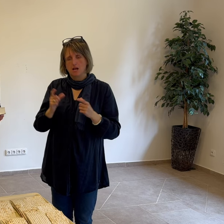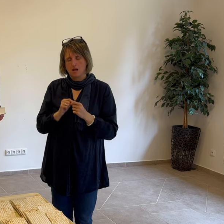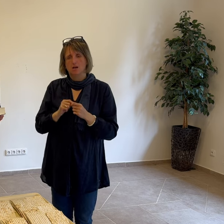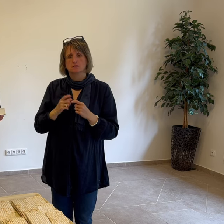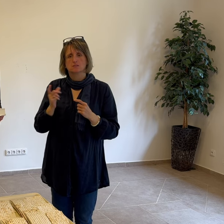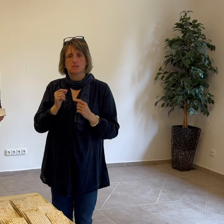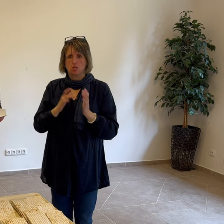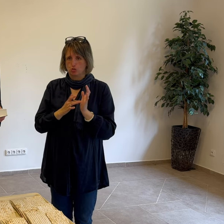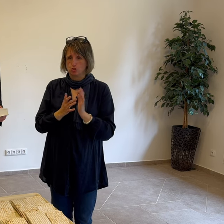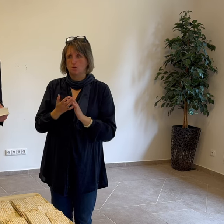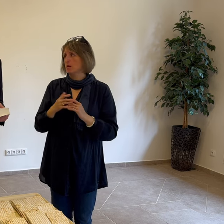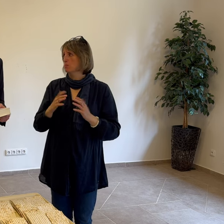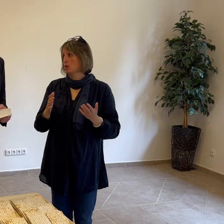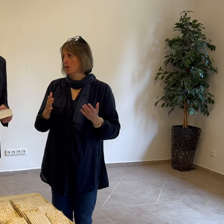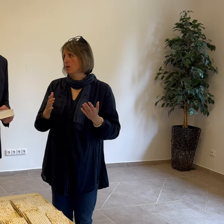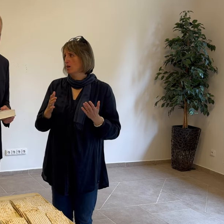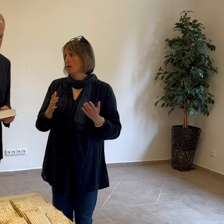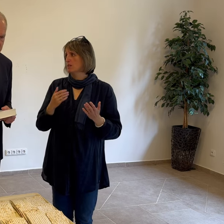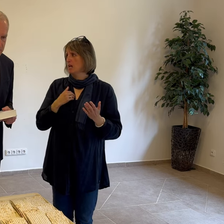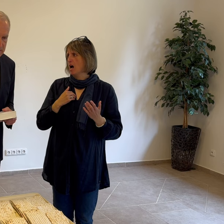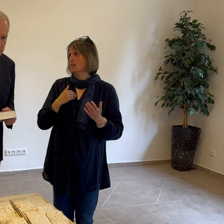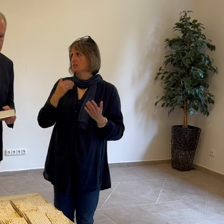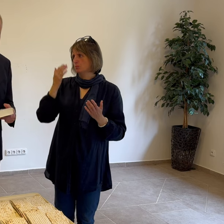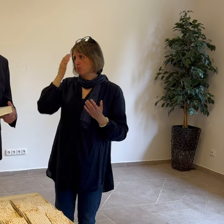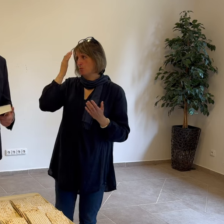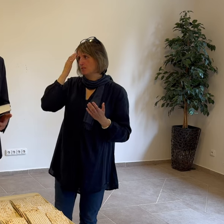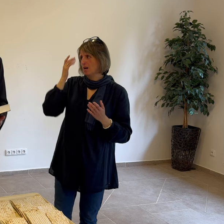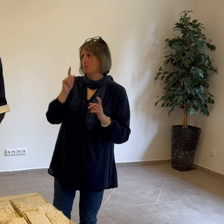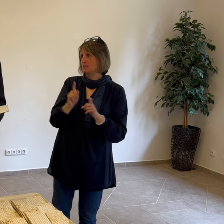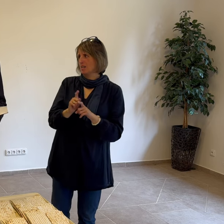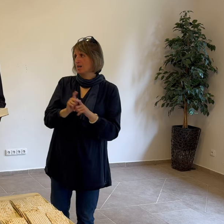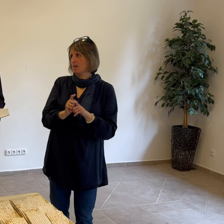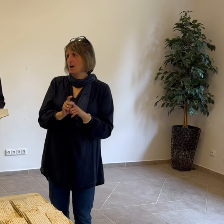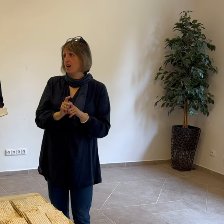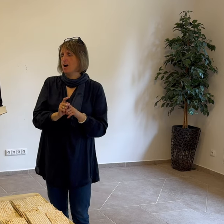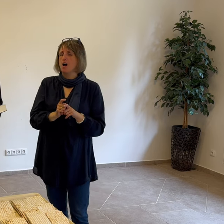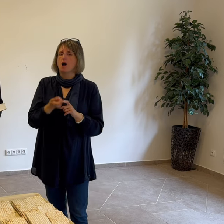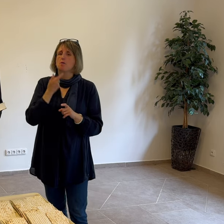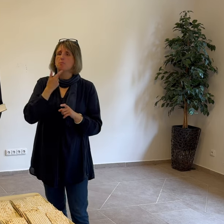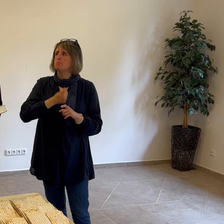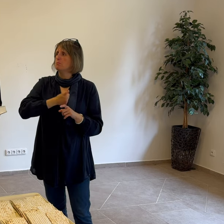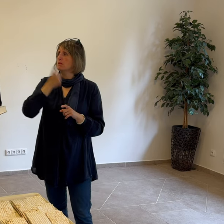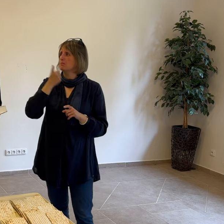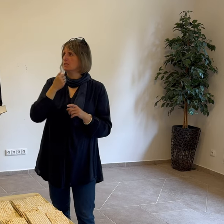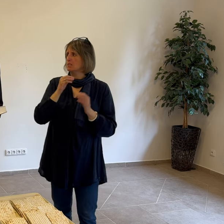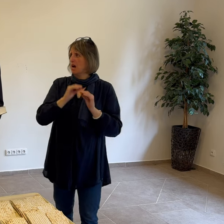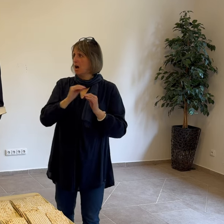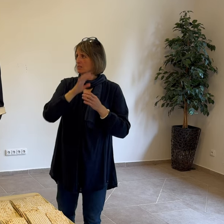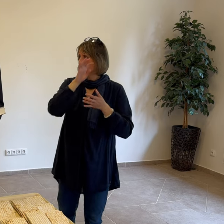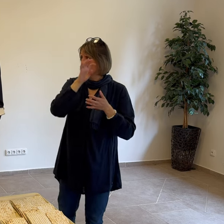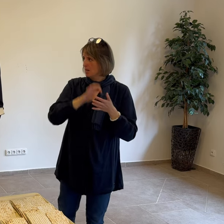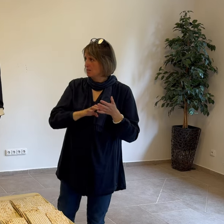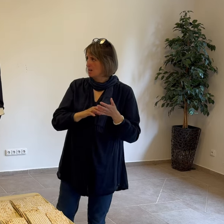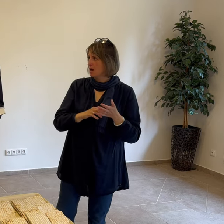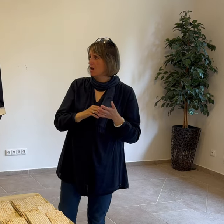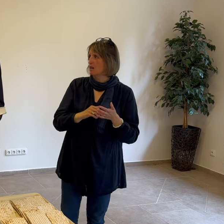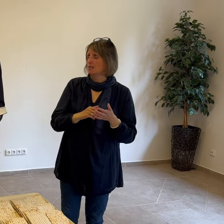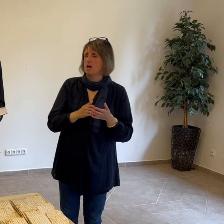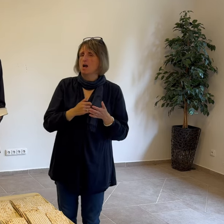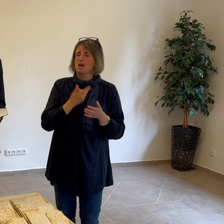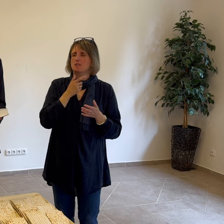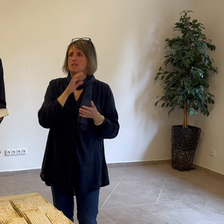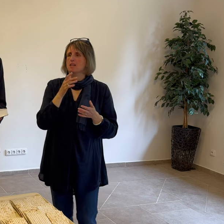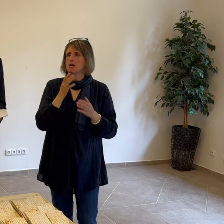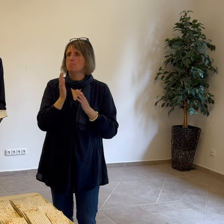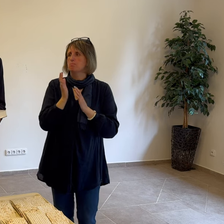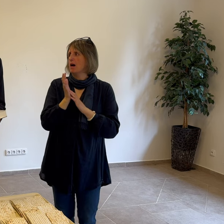Spasitele Já si vzpomínám na první text který jsem kdy v životě kázal Matouš 5 P kapitola verš 16 kde